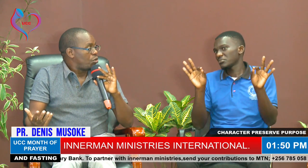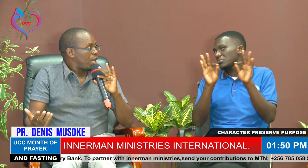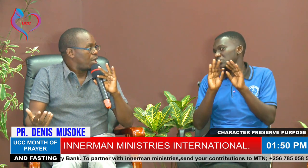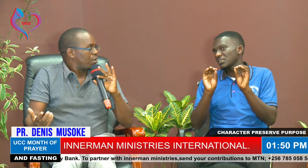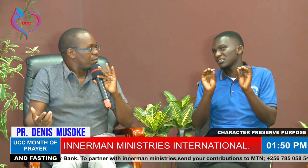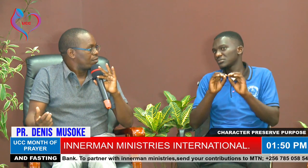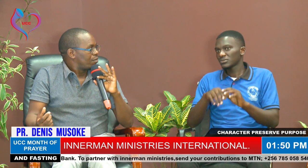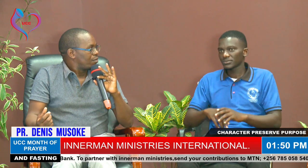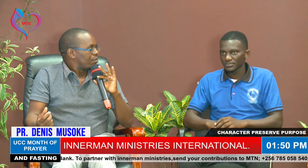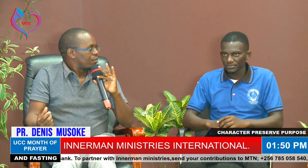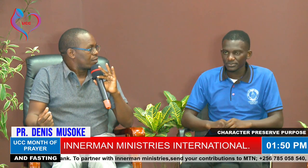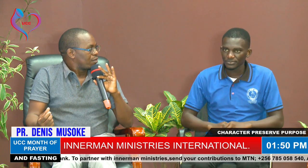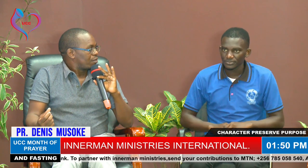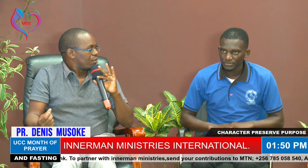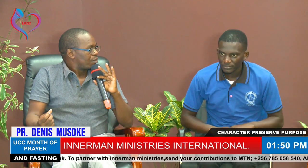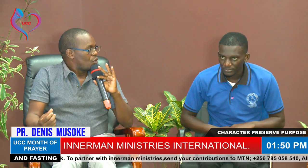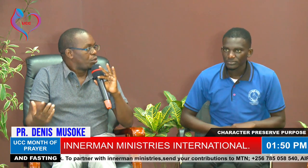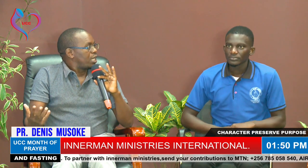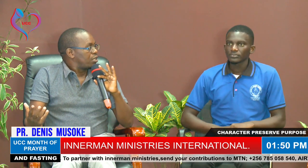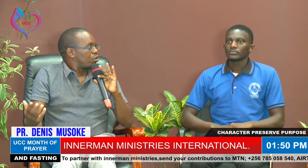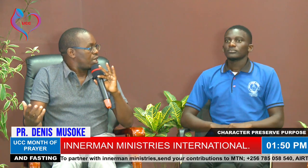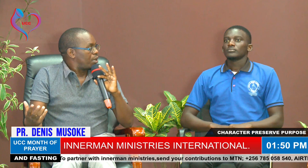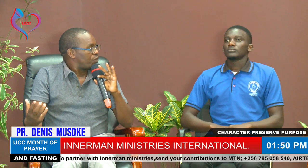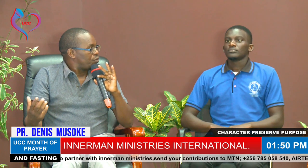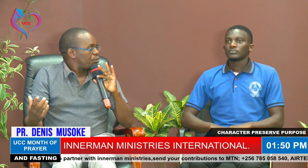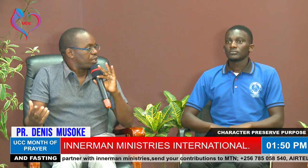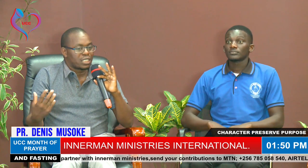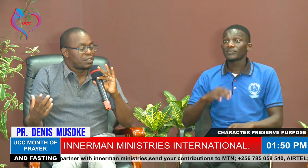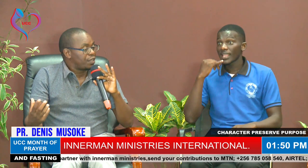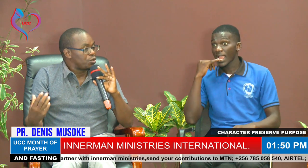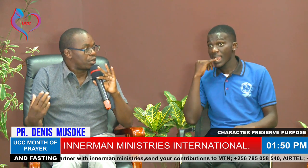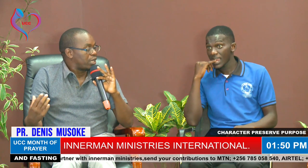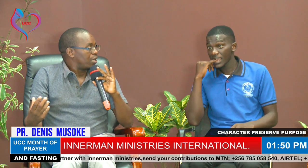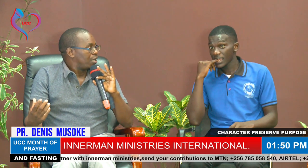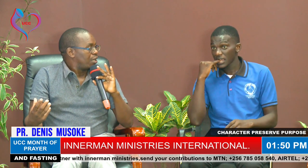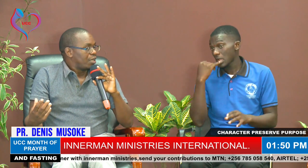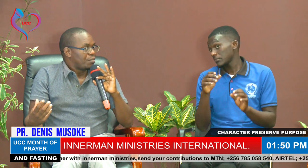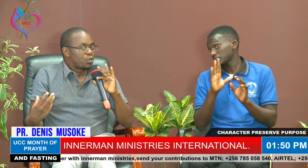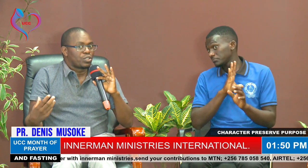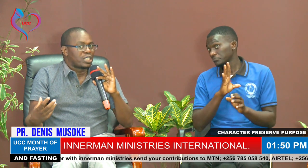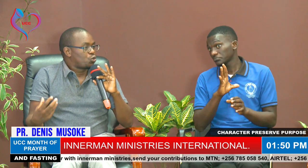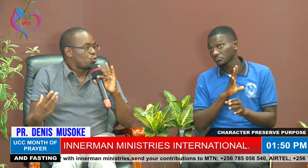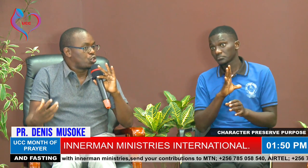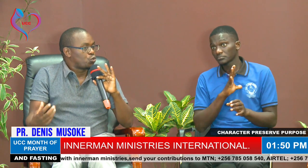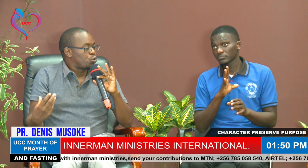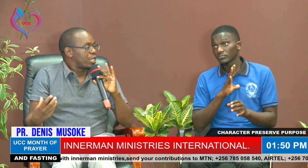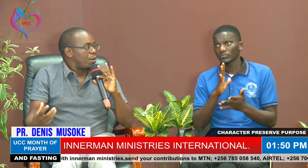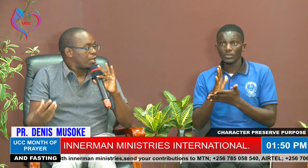Zitoa. Wait. Obuja is okay about the Funa Obuja. It is very okay. Because Chisu, Chizu Kuzaba,